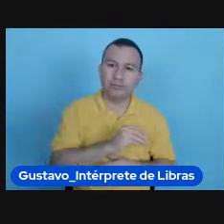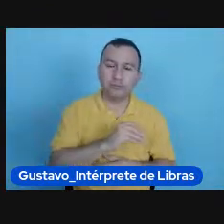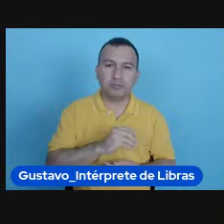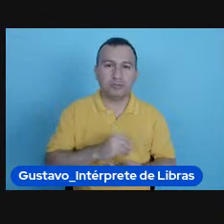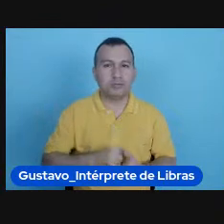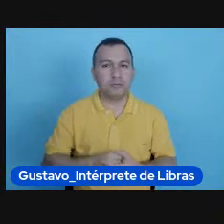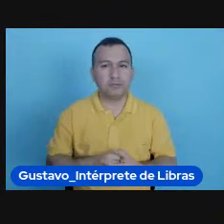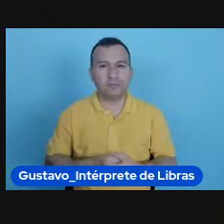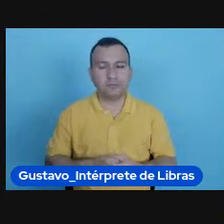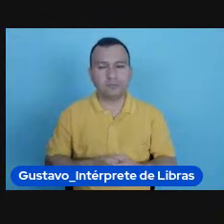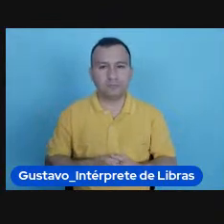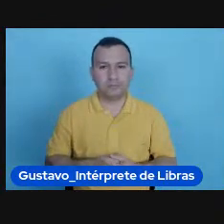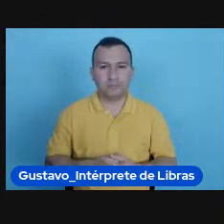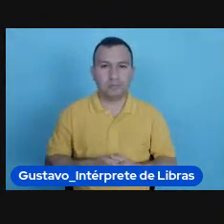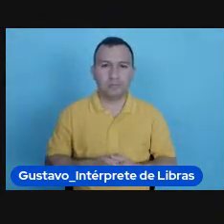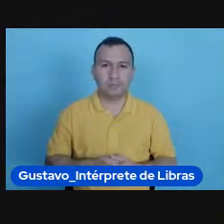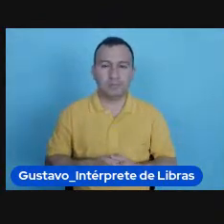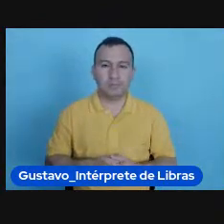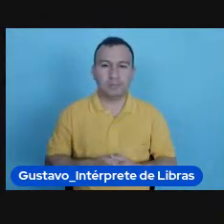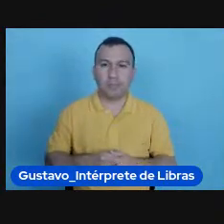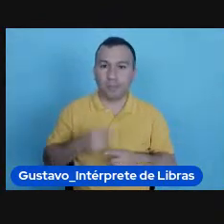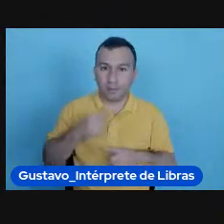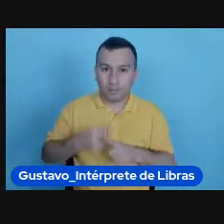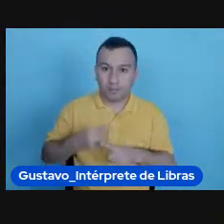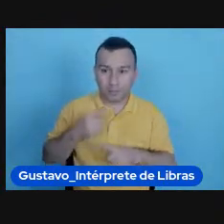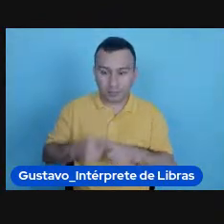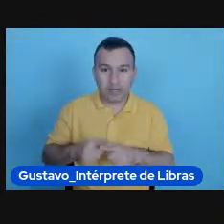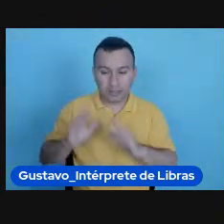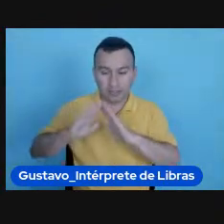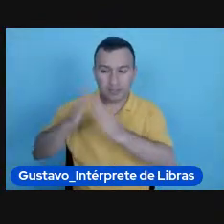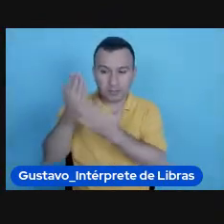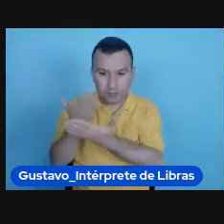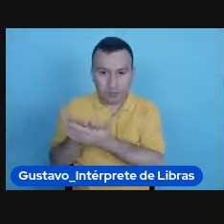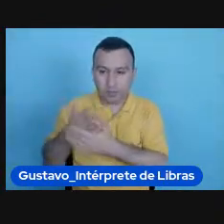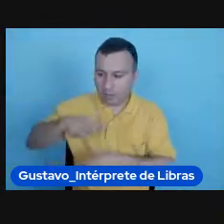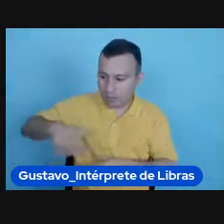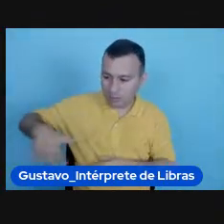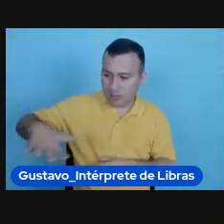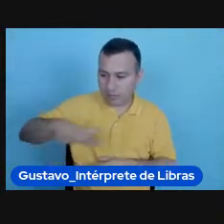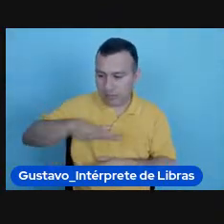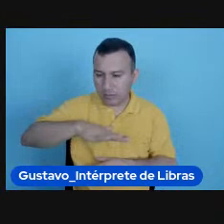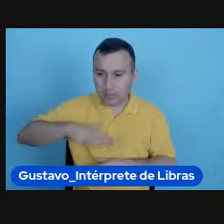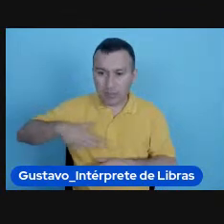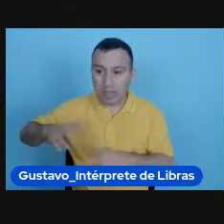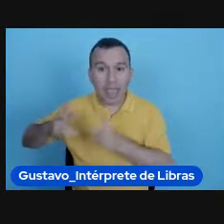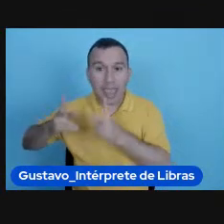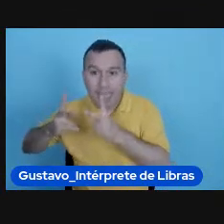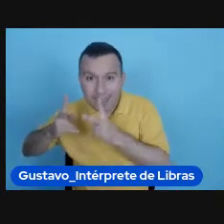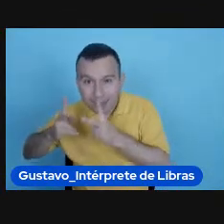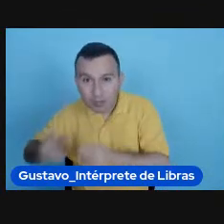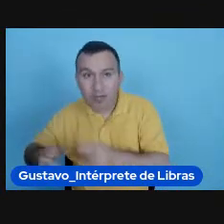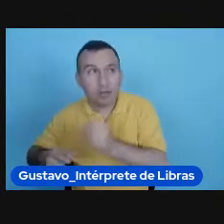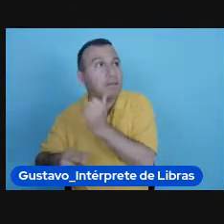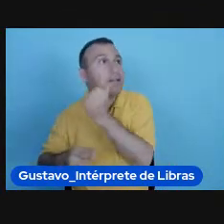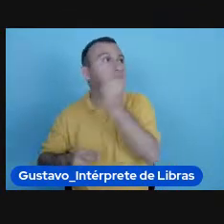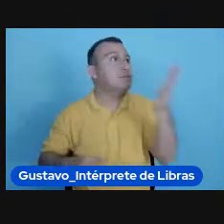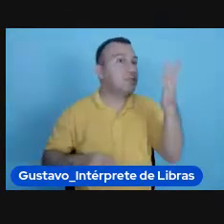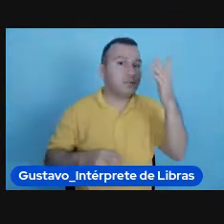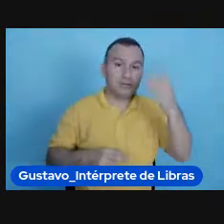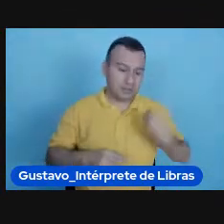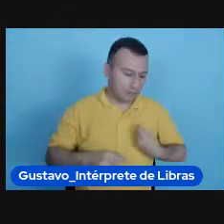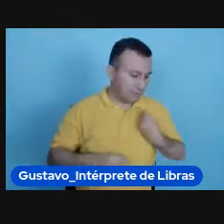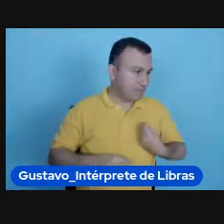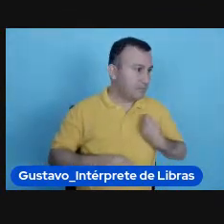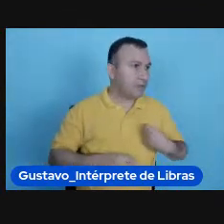frequentar uma escola que reflete a vida como ela é. E a vida como ela é assim. Para mim, eu acho que ela viu